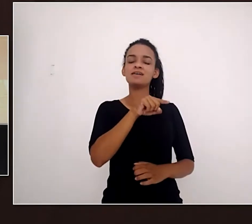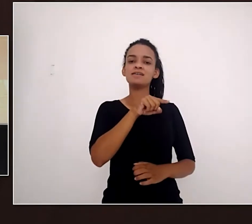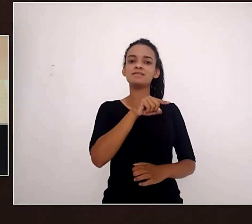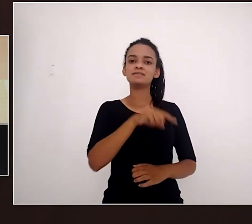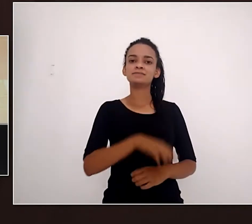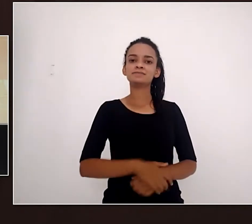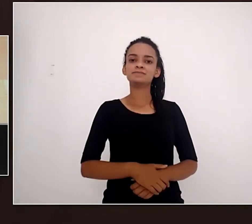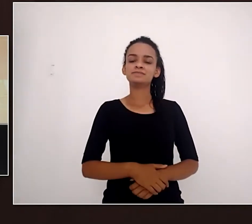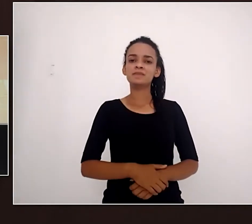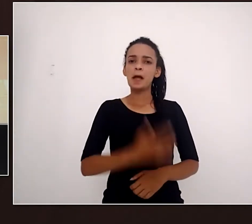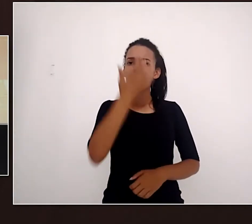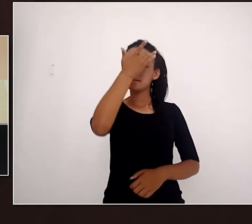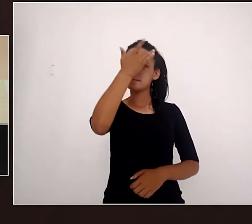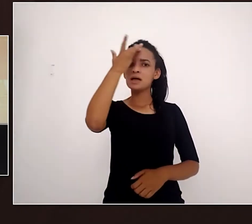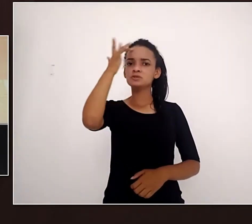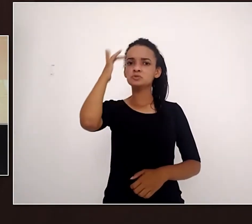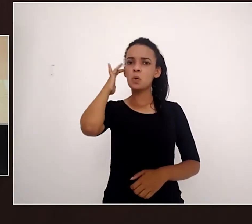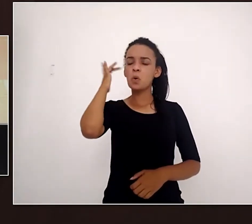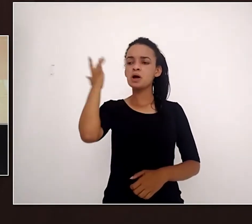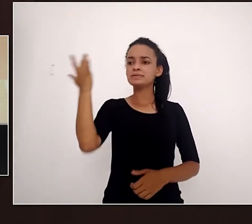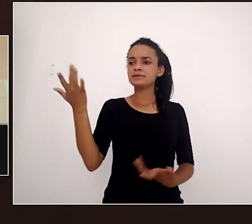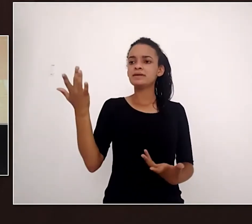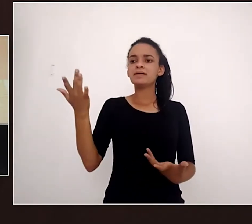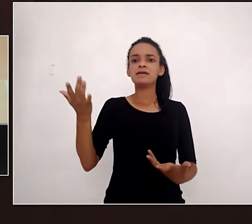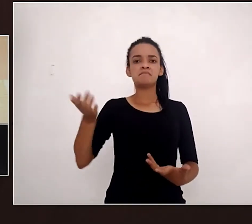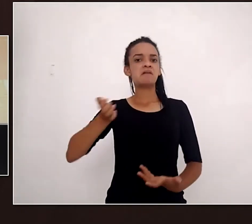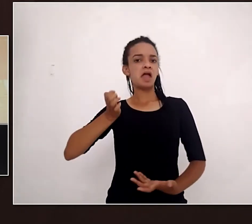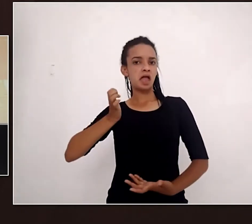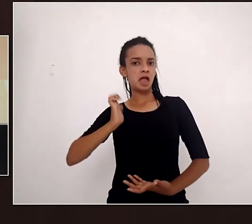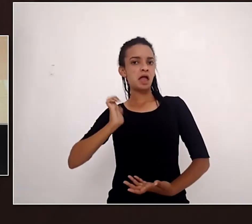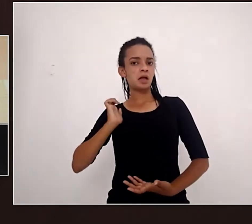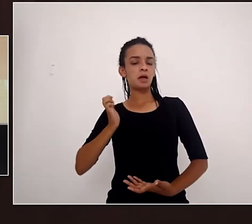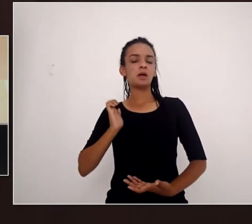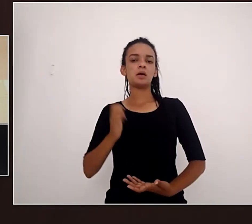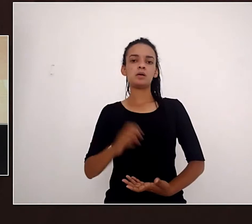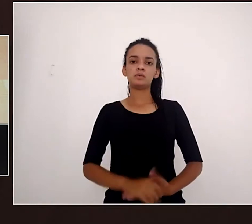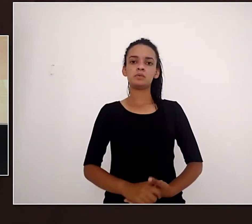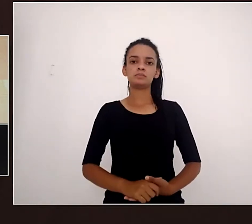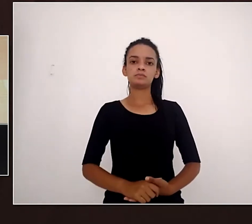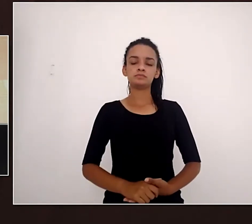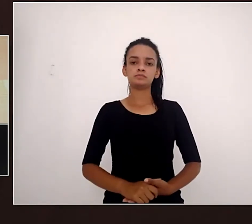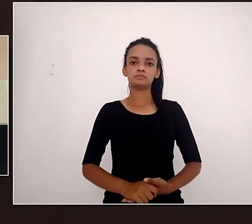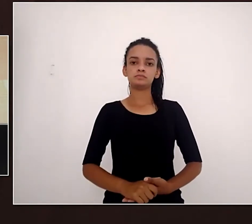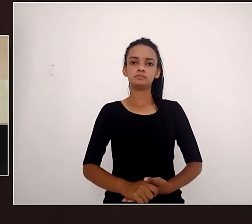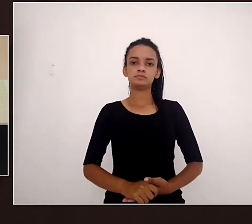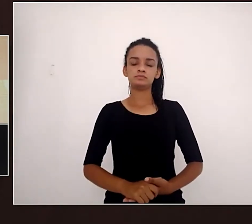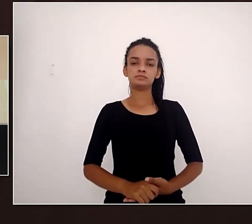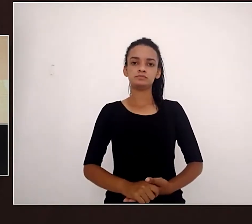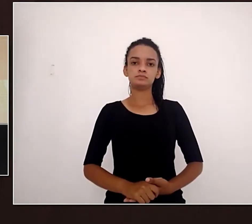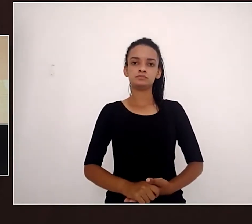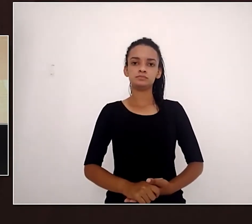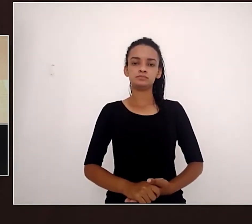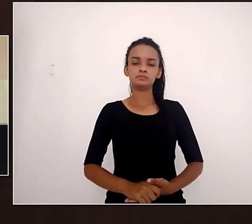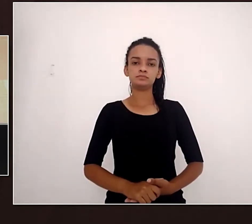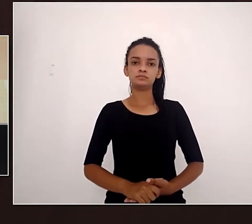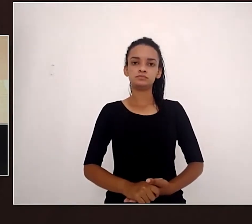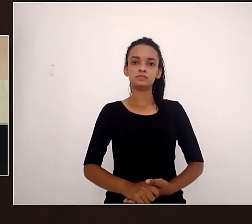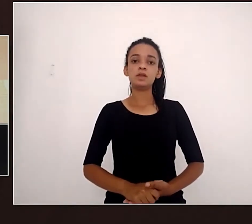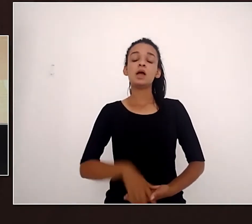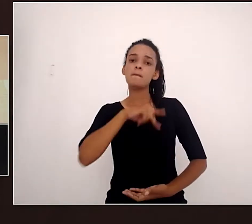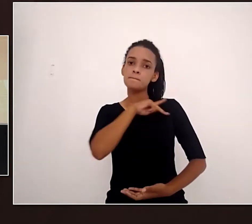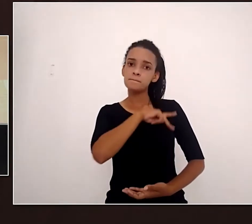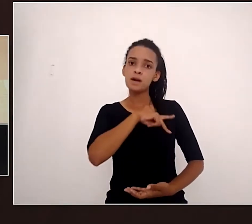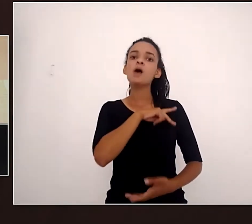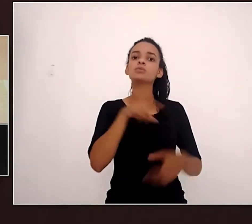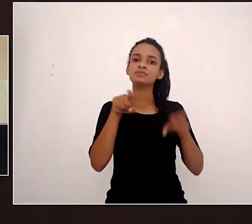e política, né, mais elevada. E até Paulo pregou o evangelho para um